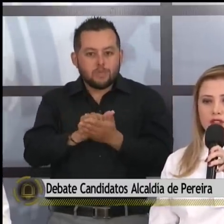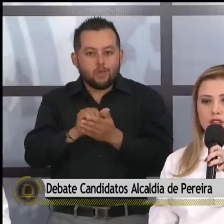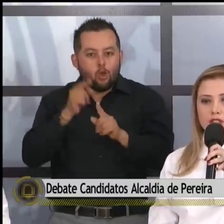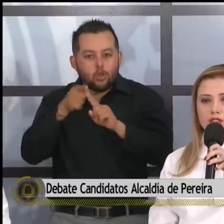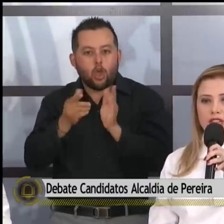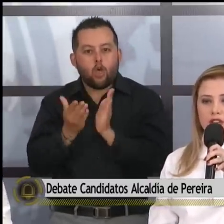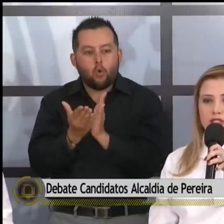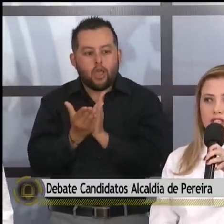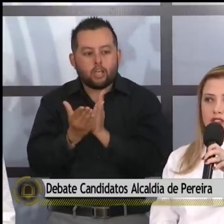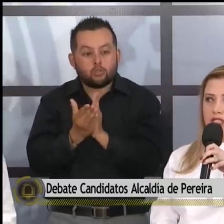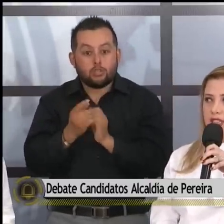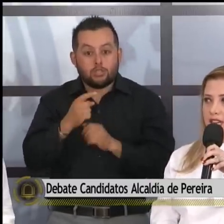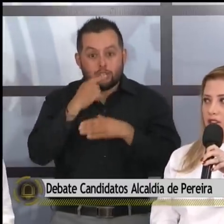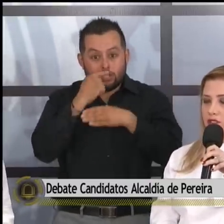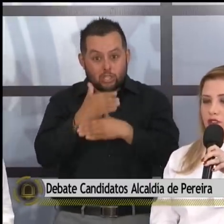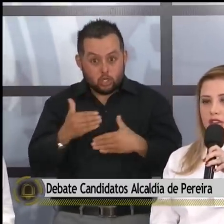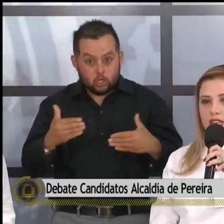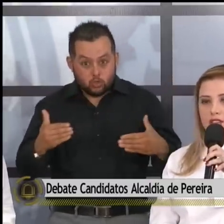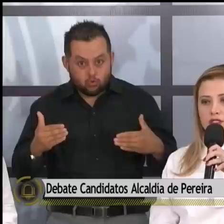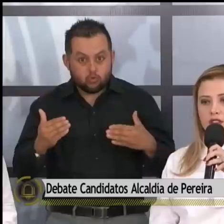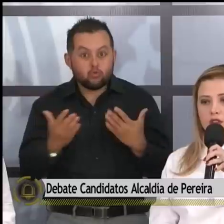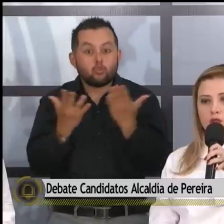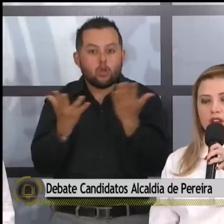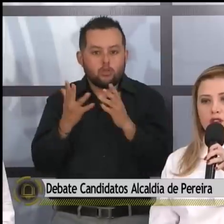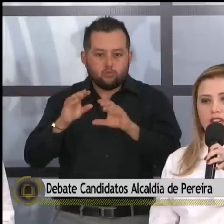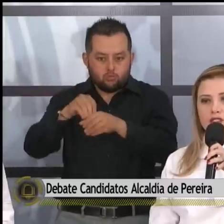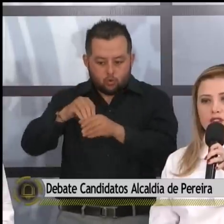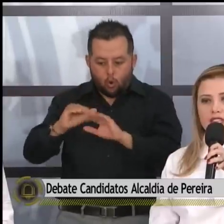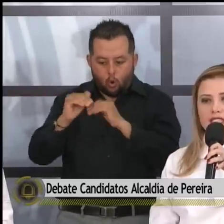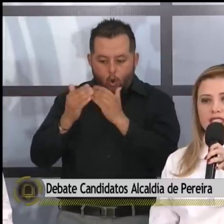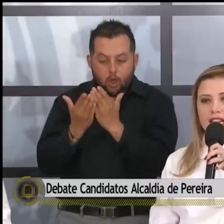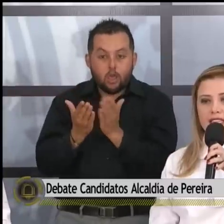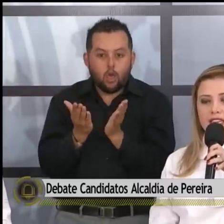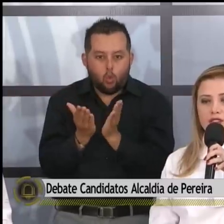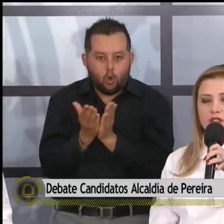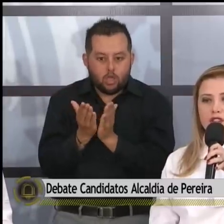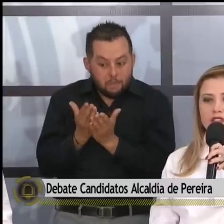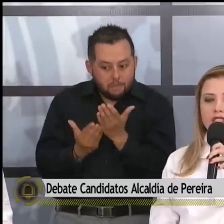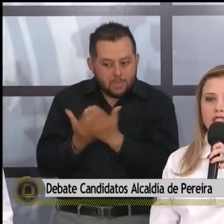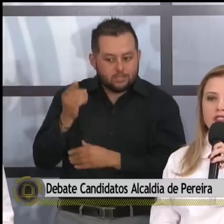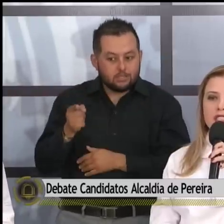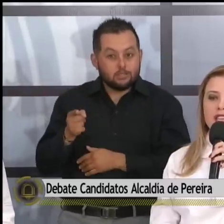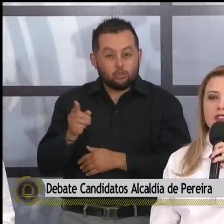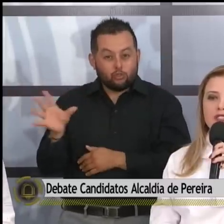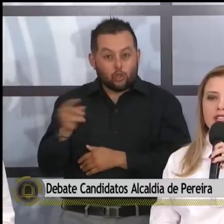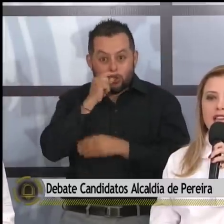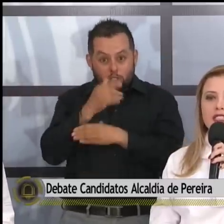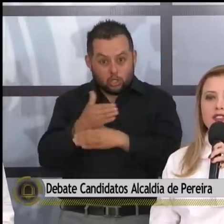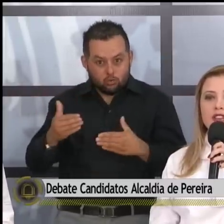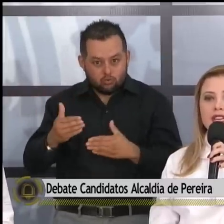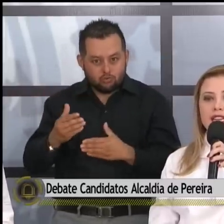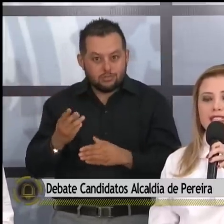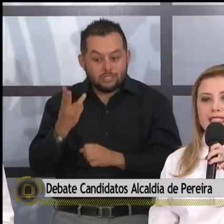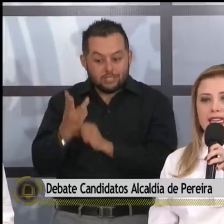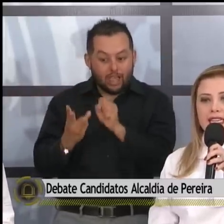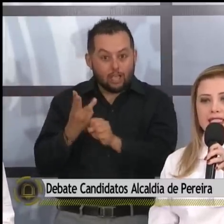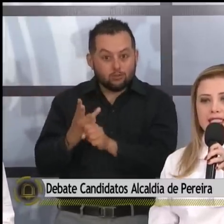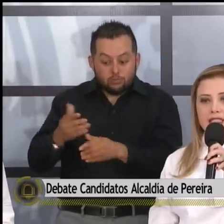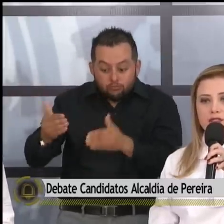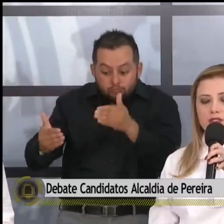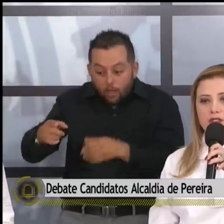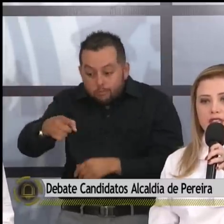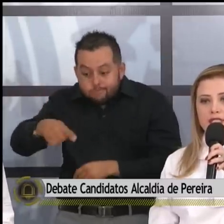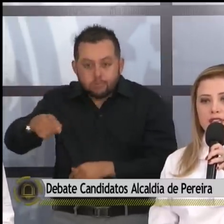educación, donde los niños estén en los colegios, una educación inicial, que todos los niños desde los 3 años estén en